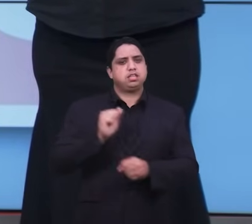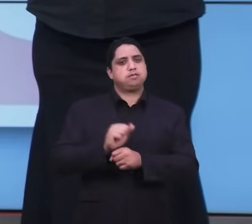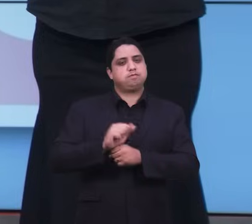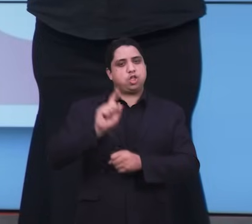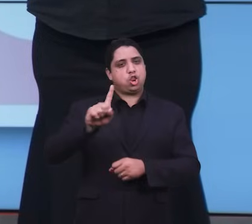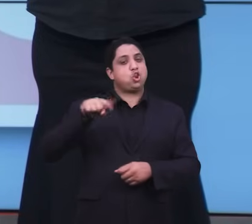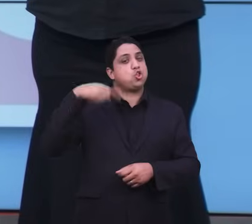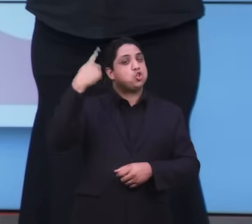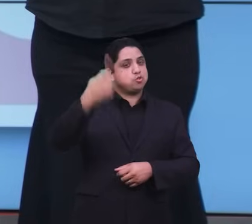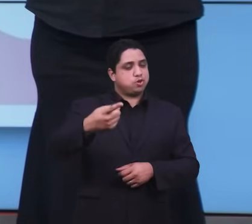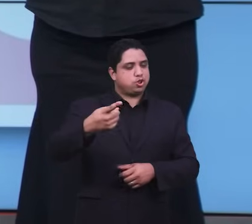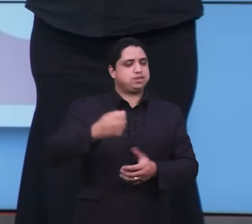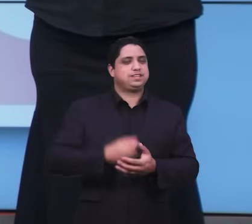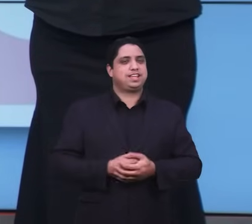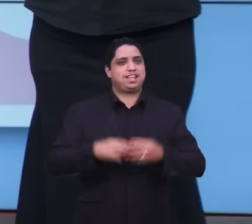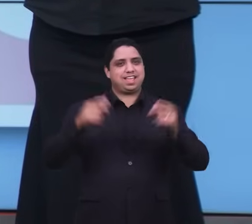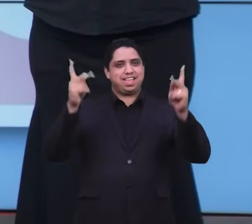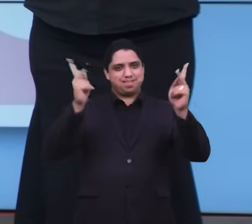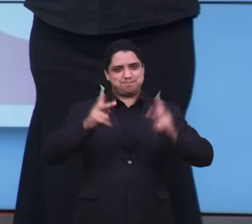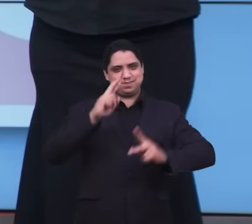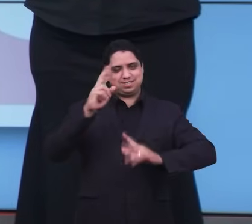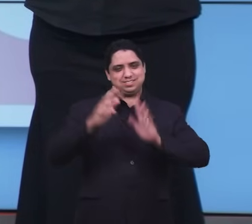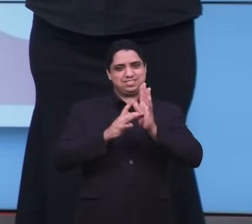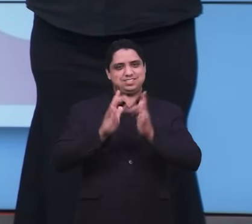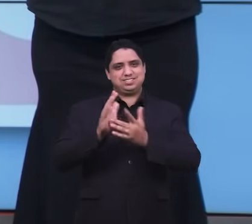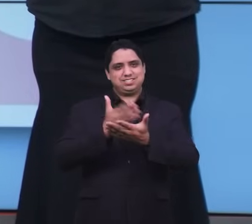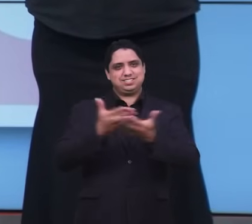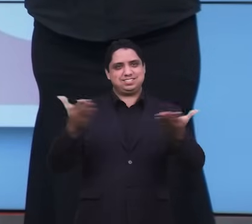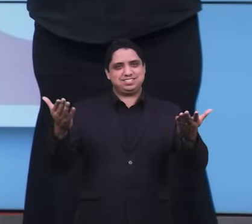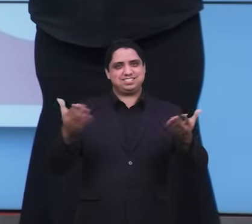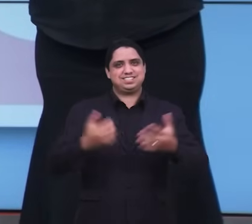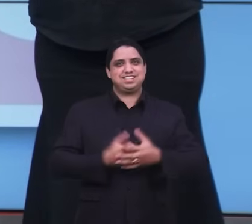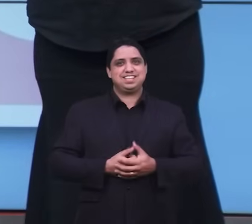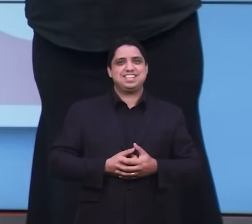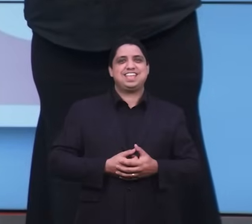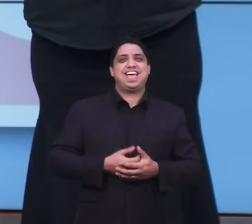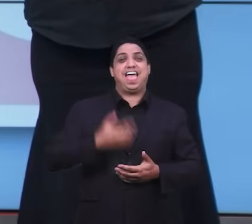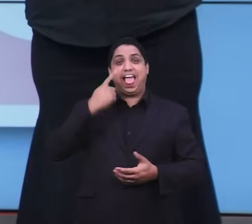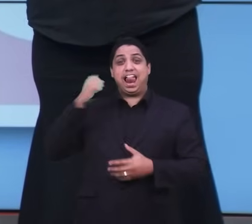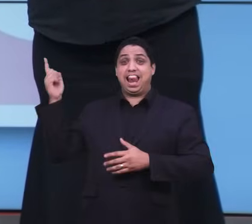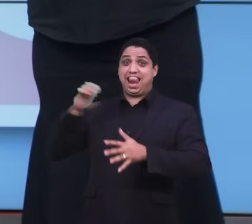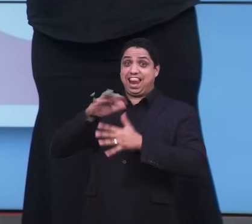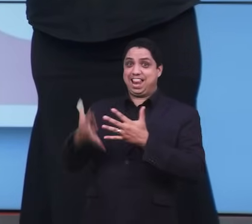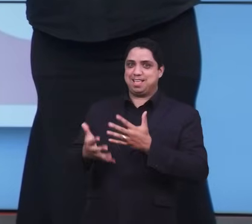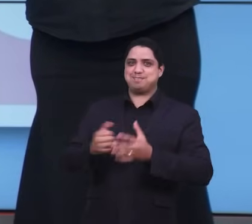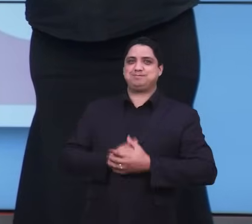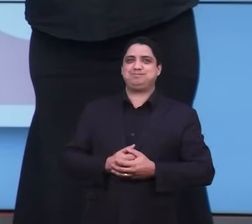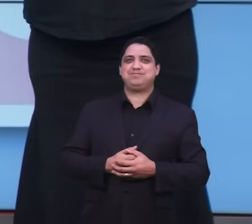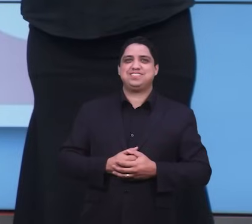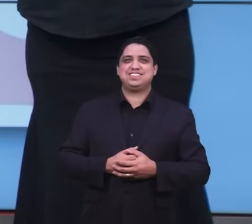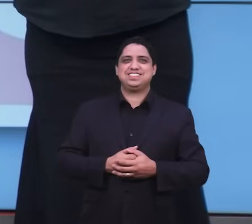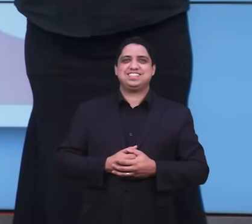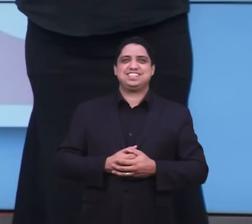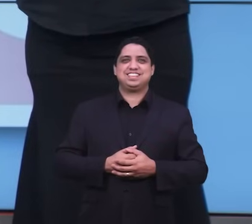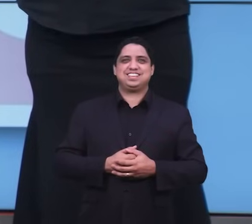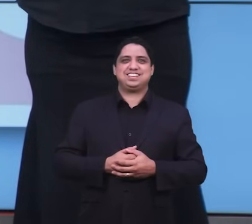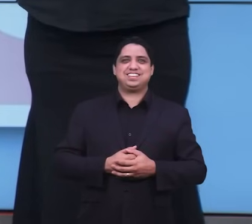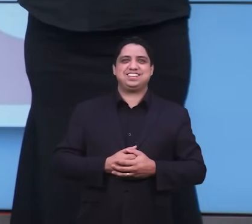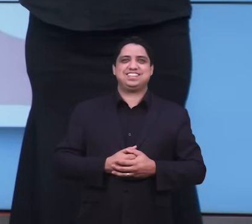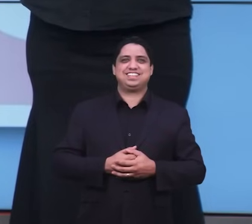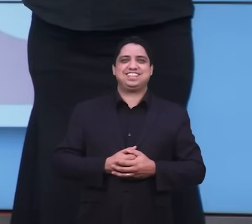esperamos vocês no próximo programa, viu? A paz do Senhor Jesus. Vamos em Libras? A paz